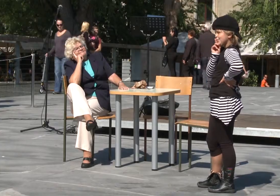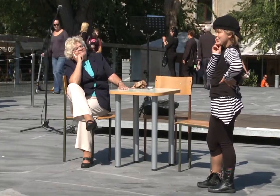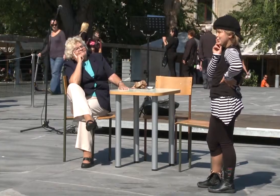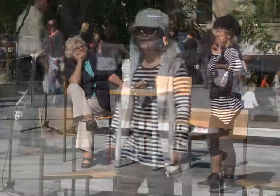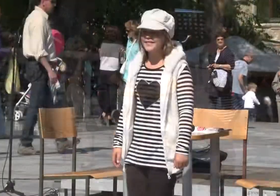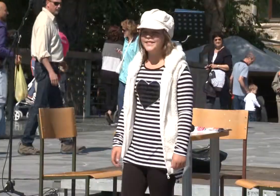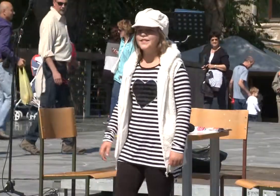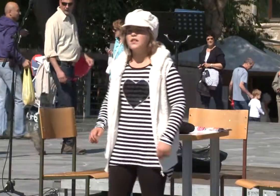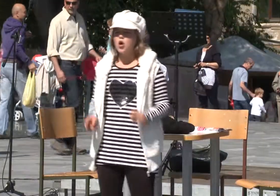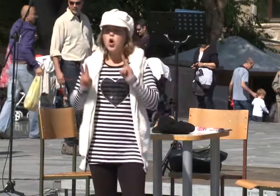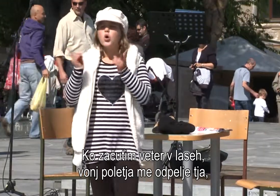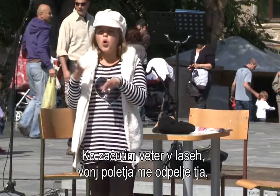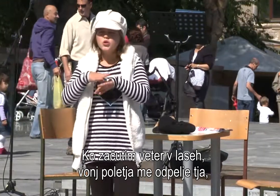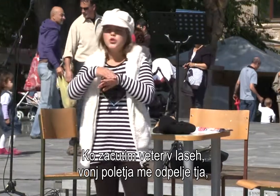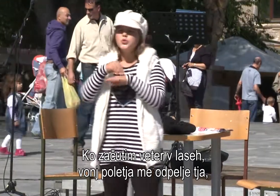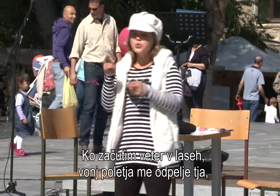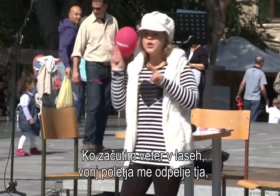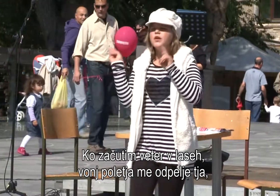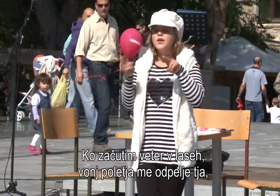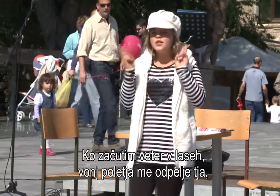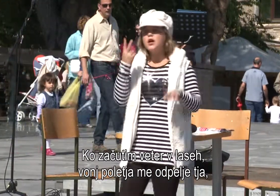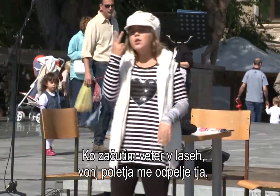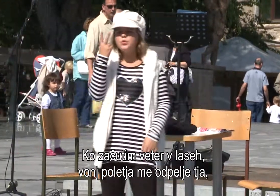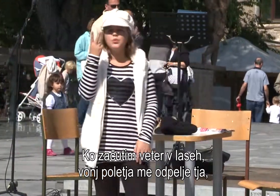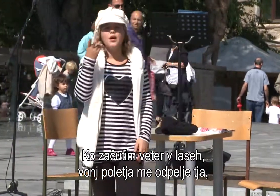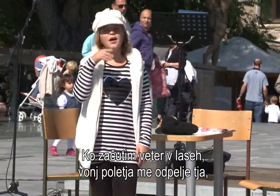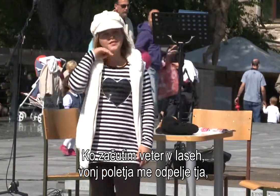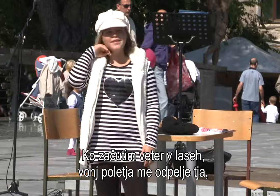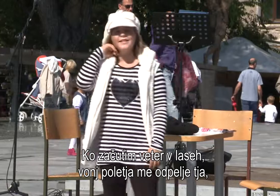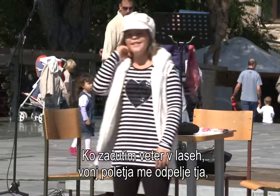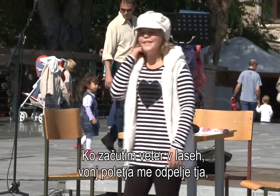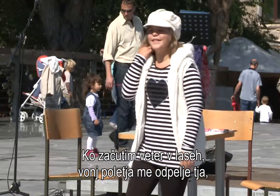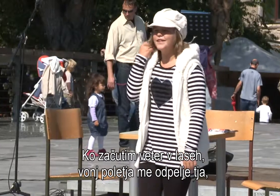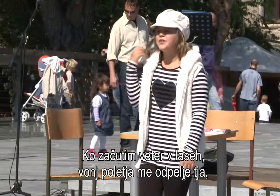Ko začutim veter v lase,